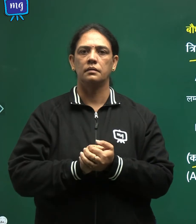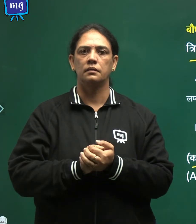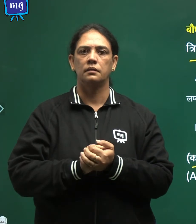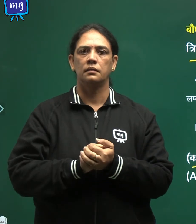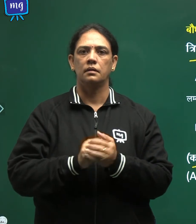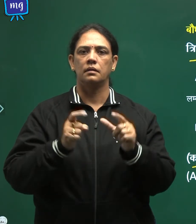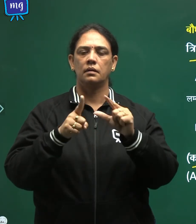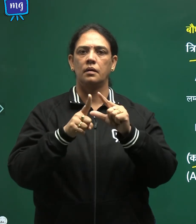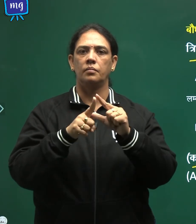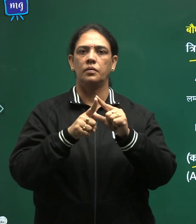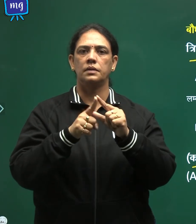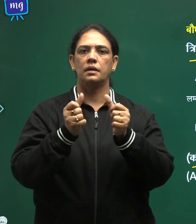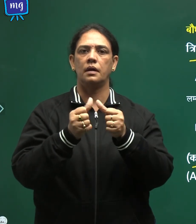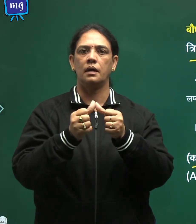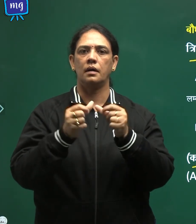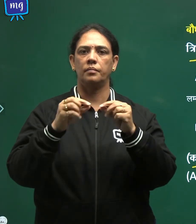त्रिभुज ABC में